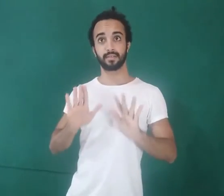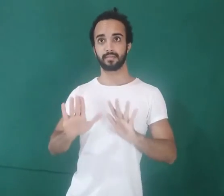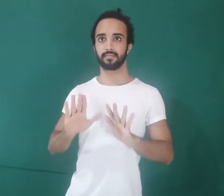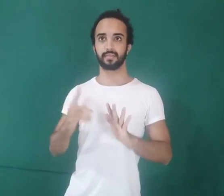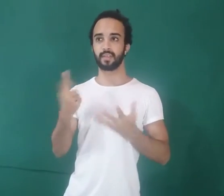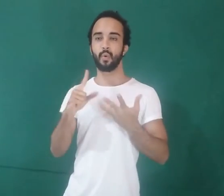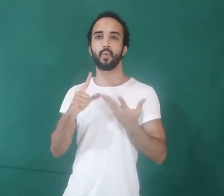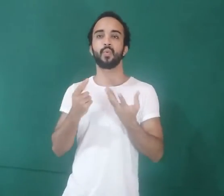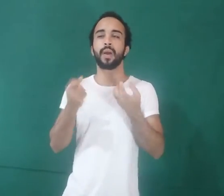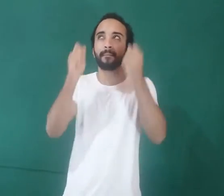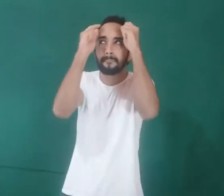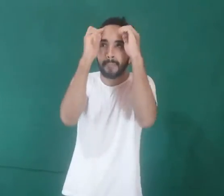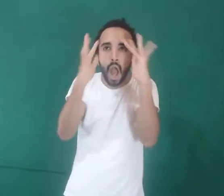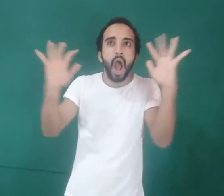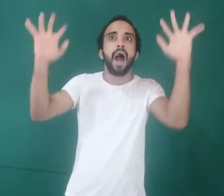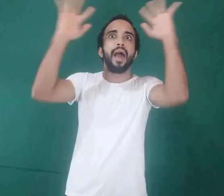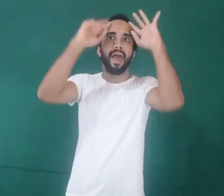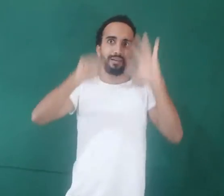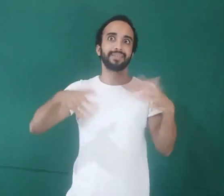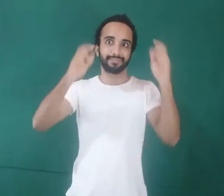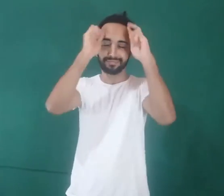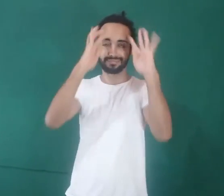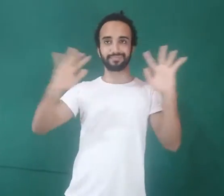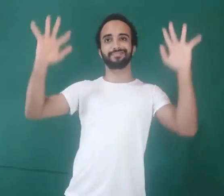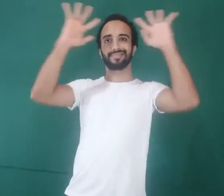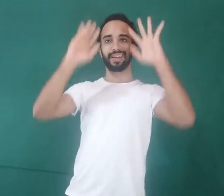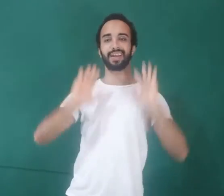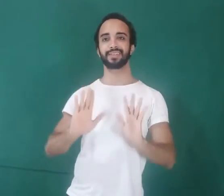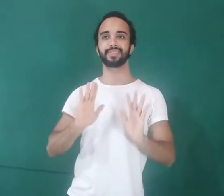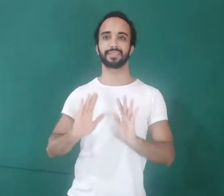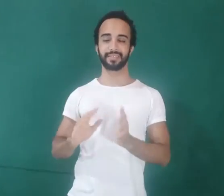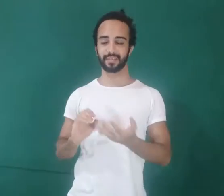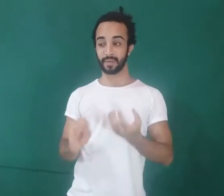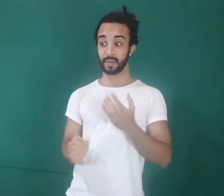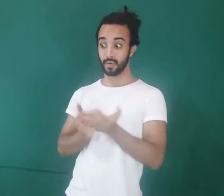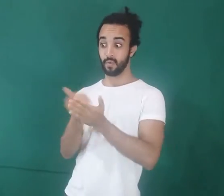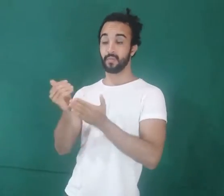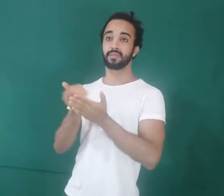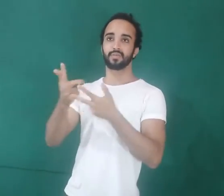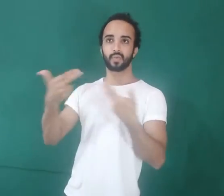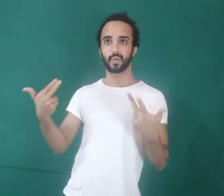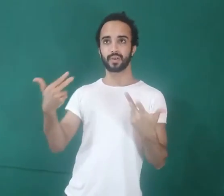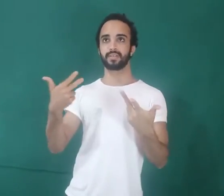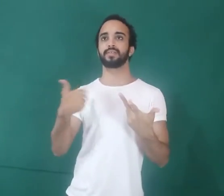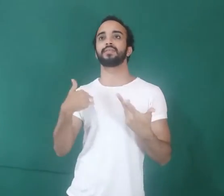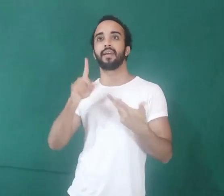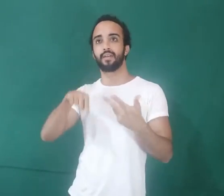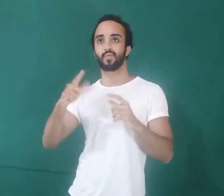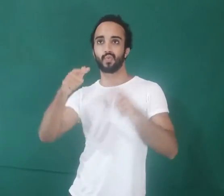É nesse lugar onde nascem os significados e se interpretam as coisas. É no lugar do virtual. O digital é o mindset,